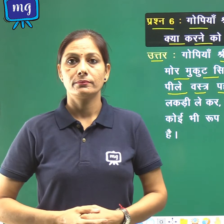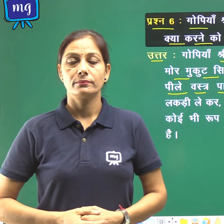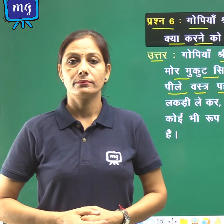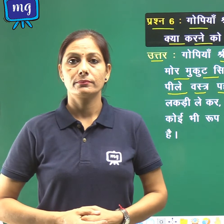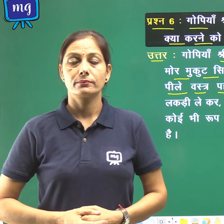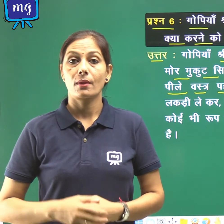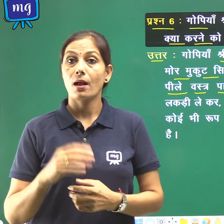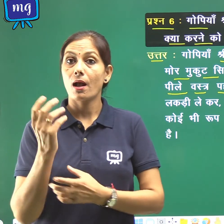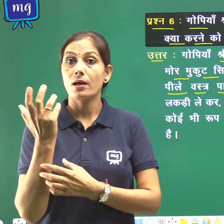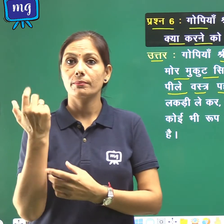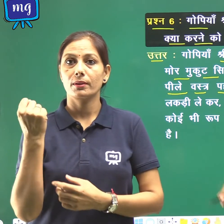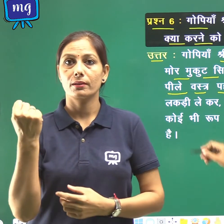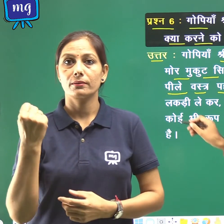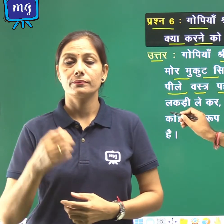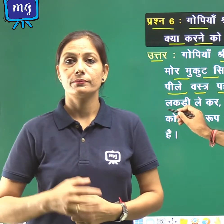हाथ में